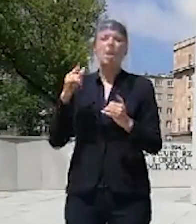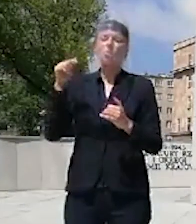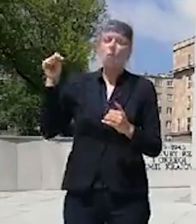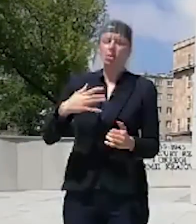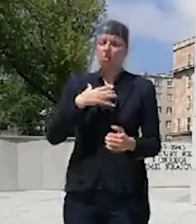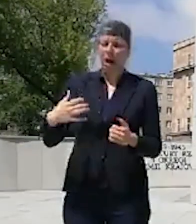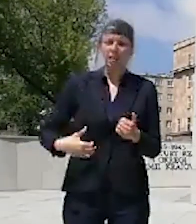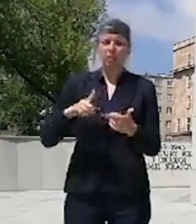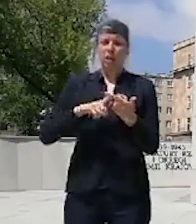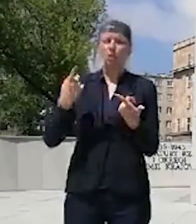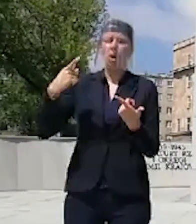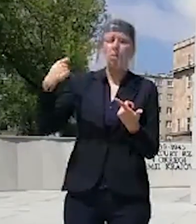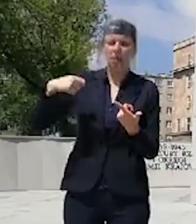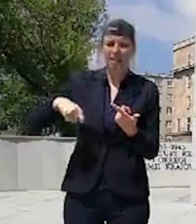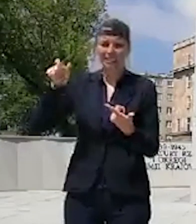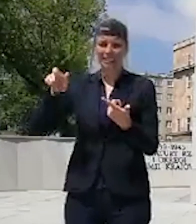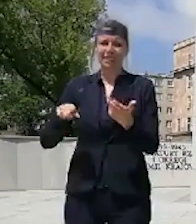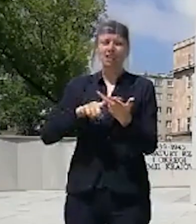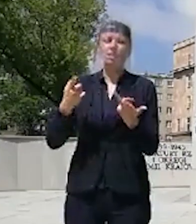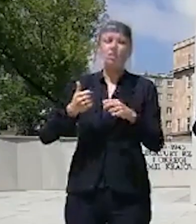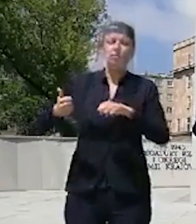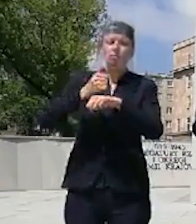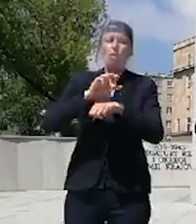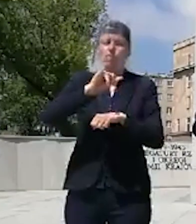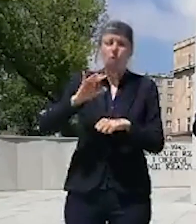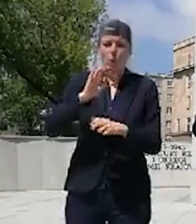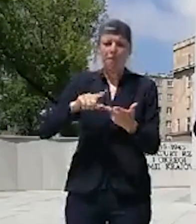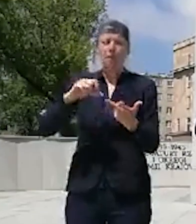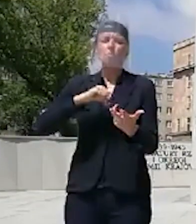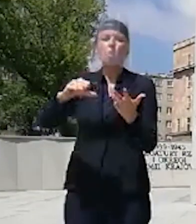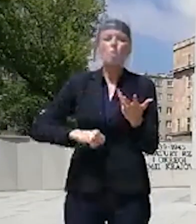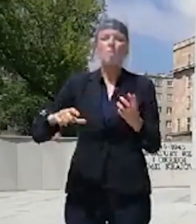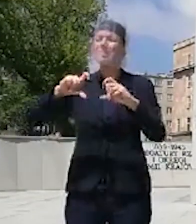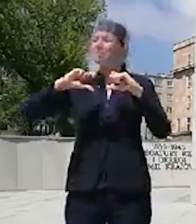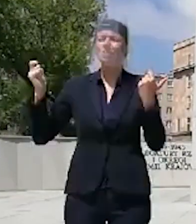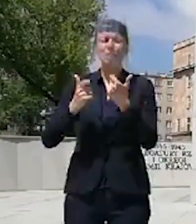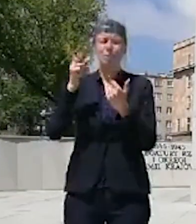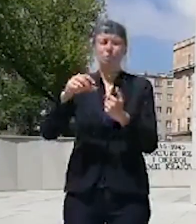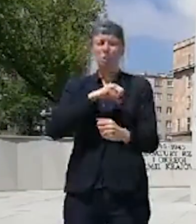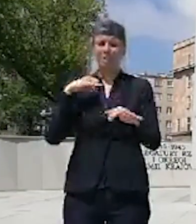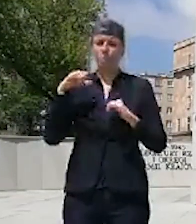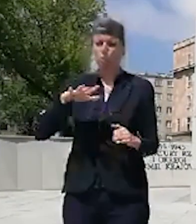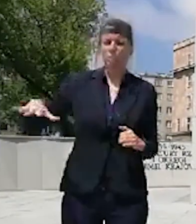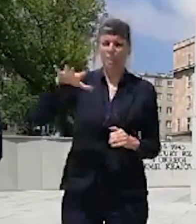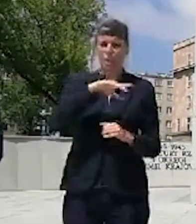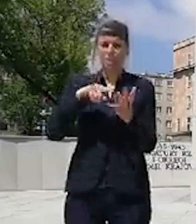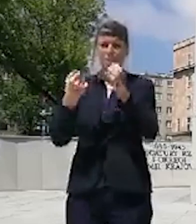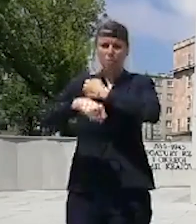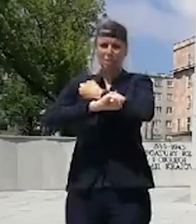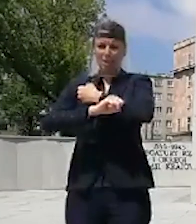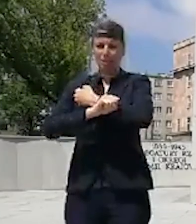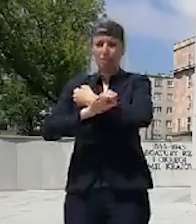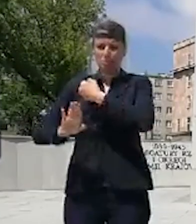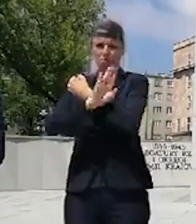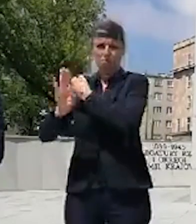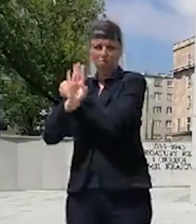marszałkowie, prezydenci, burmistrzowie, wójtowie, przedstawiciele wszystkich szczebli samorządu terytorialnego, a dopóki Senat nie będzie